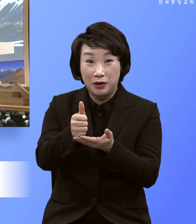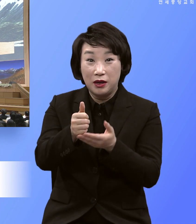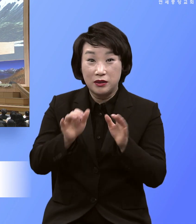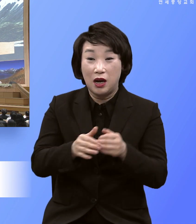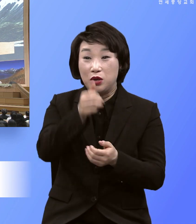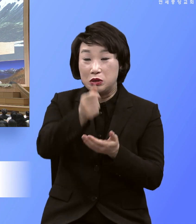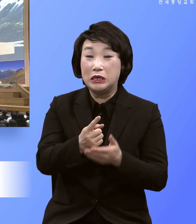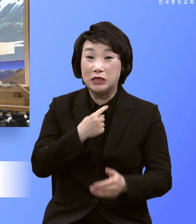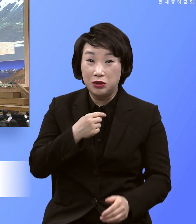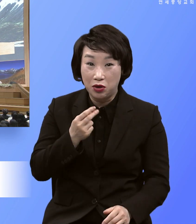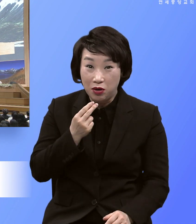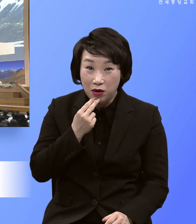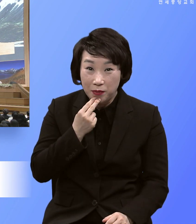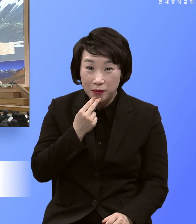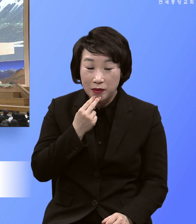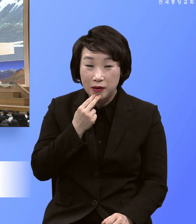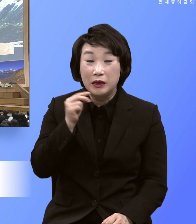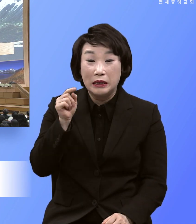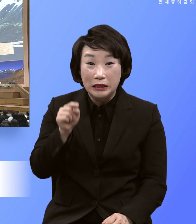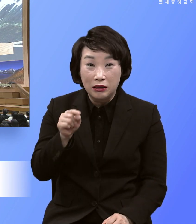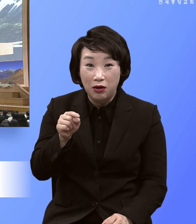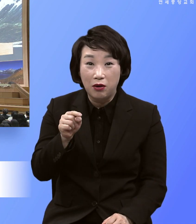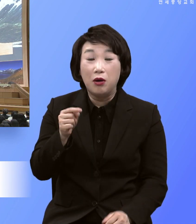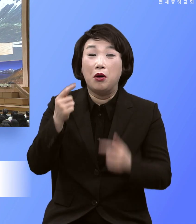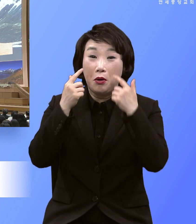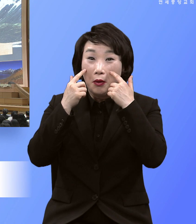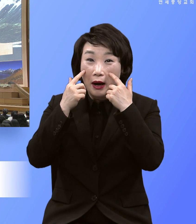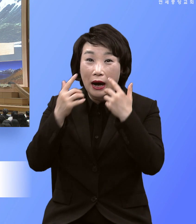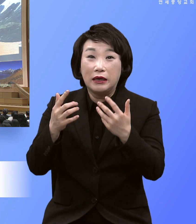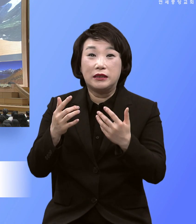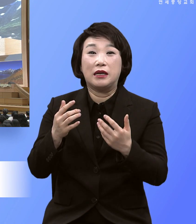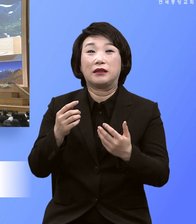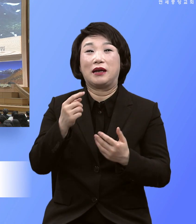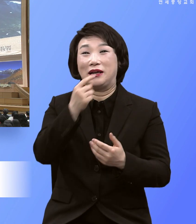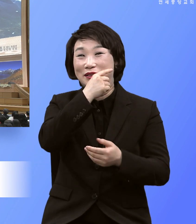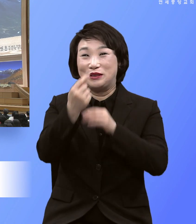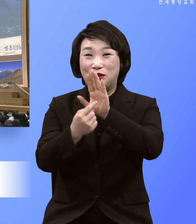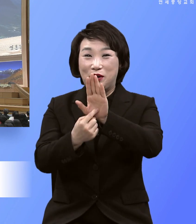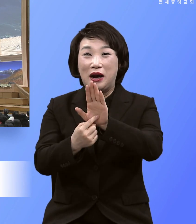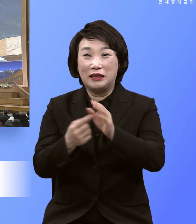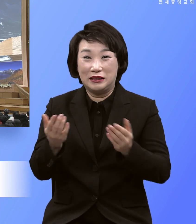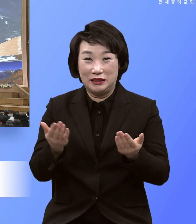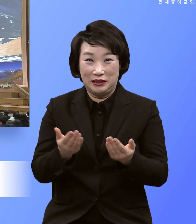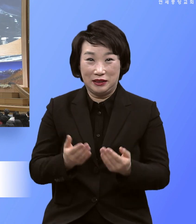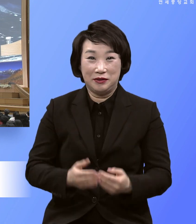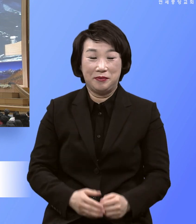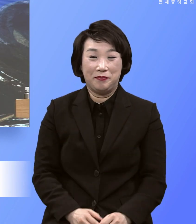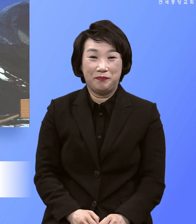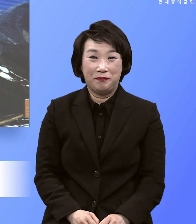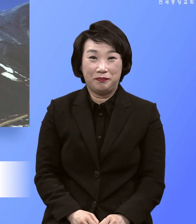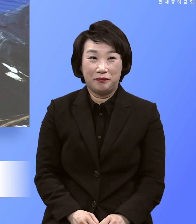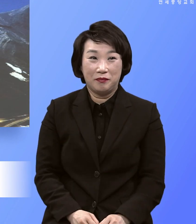죄가 없으셨다는 것을 분명하게 확증하는 것입니다.